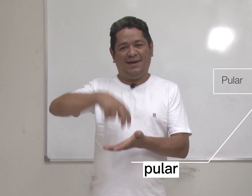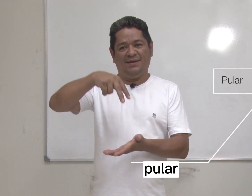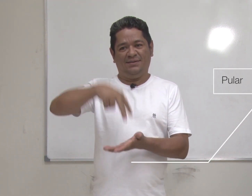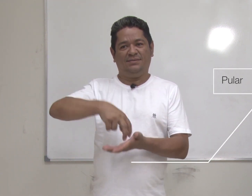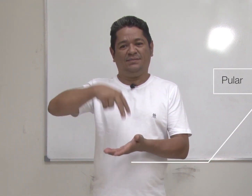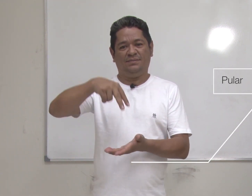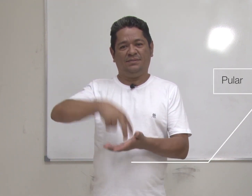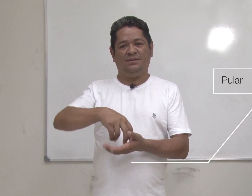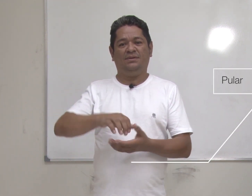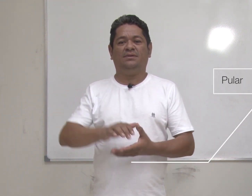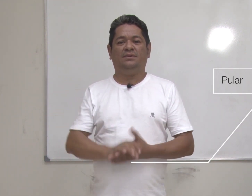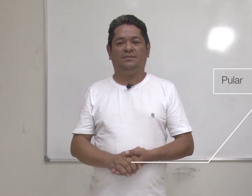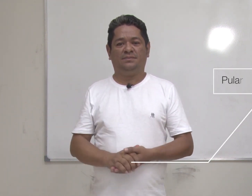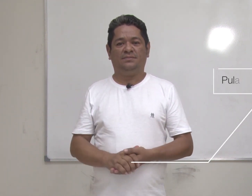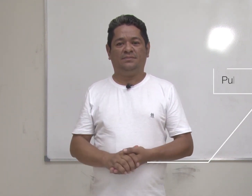pular,